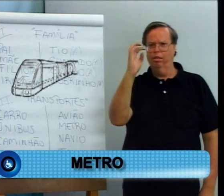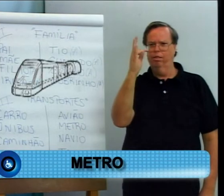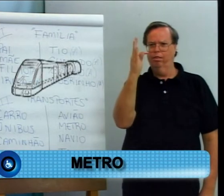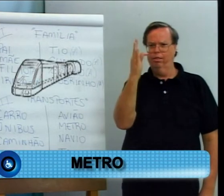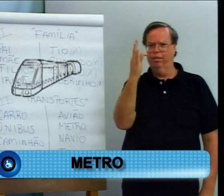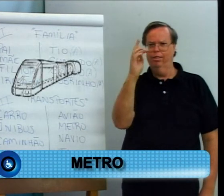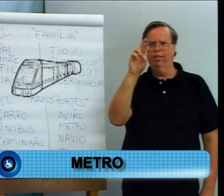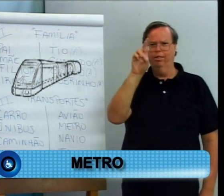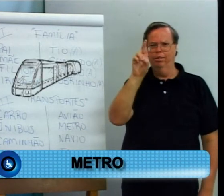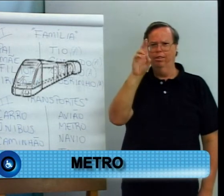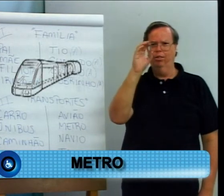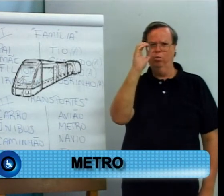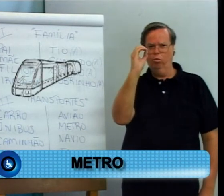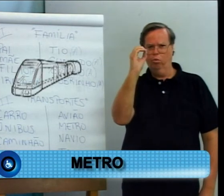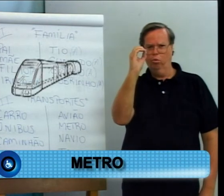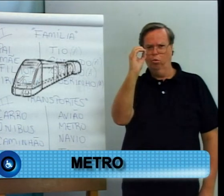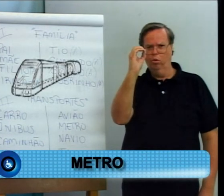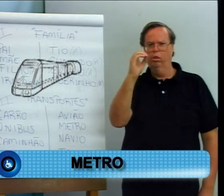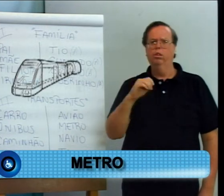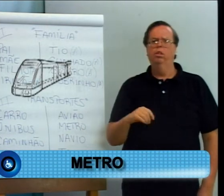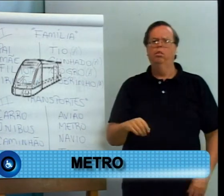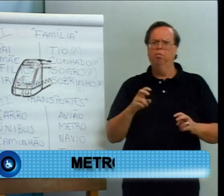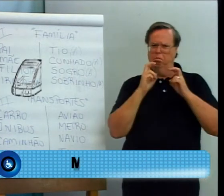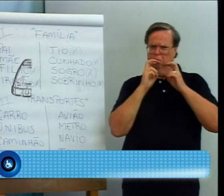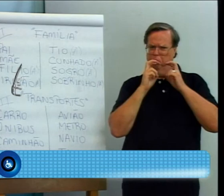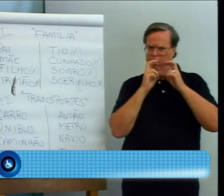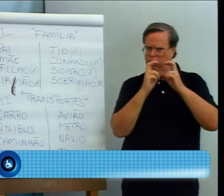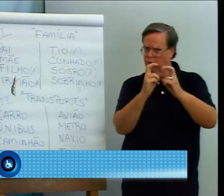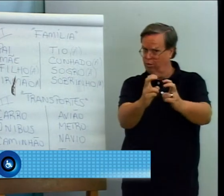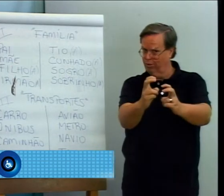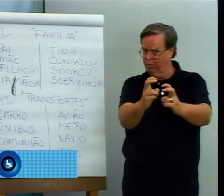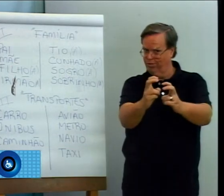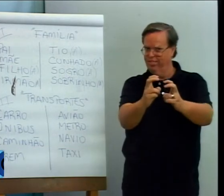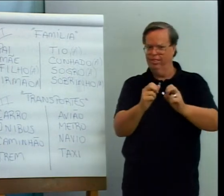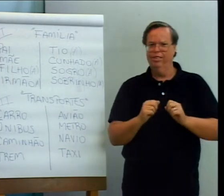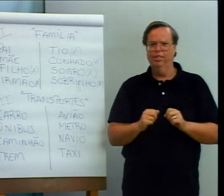Metrô. Metrô. Esse é o sinal de metrô.